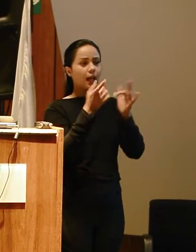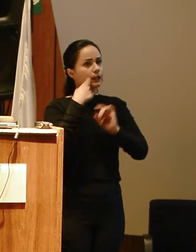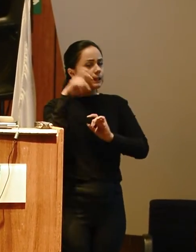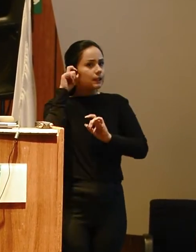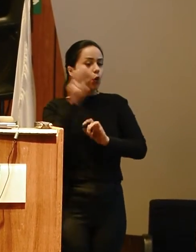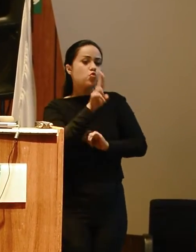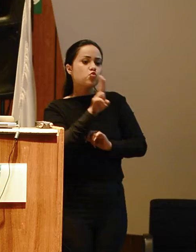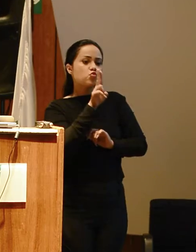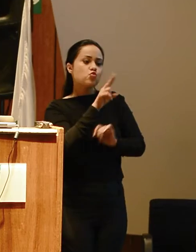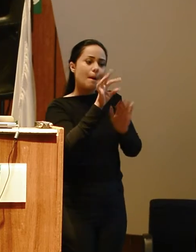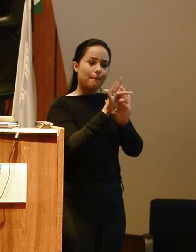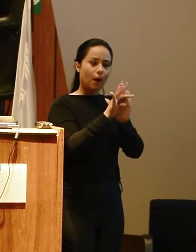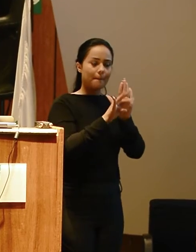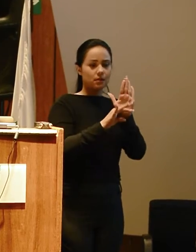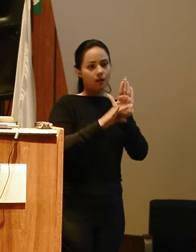a programação,